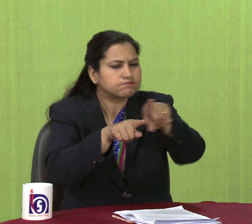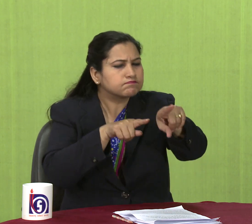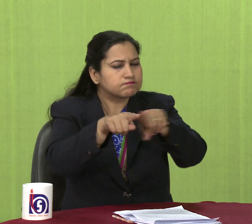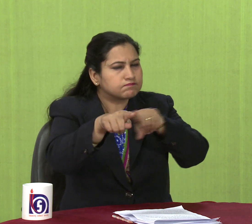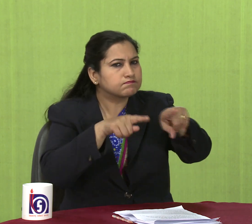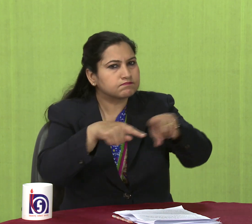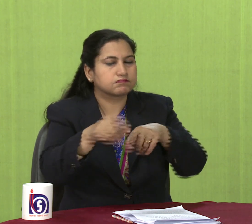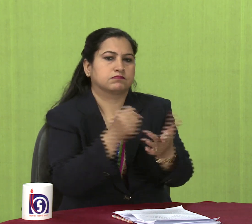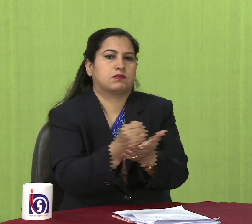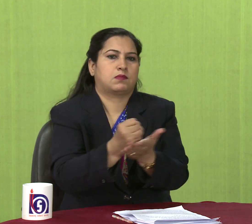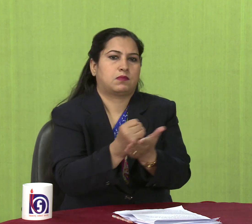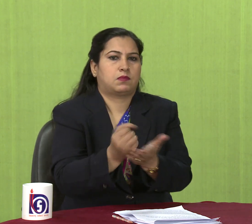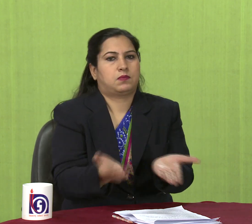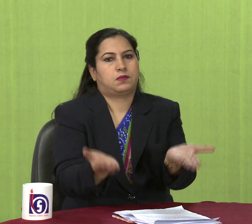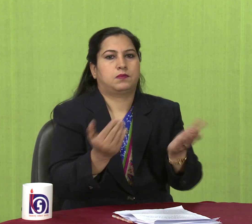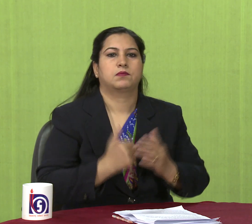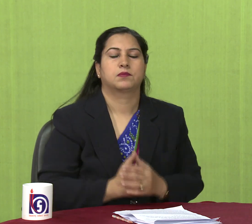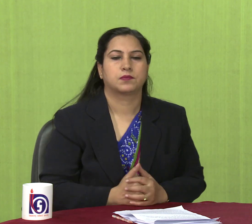का प्रयास करते हैं।